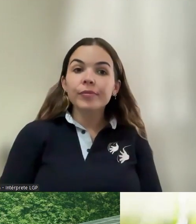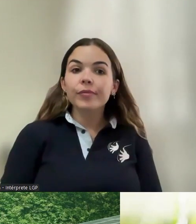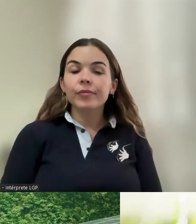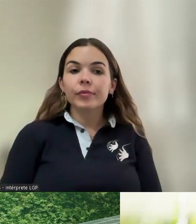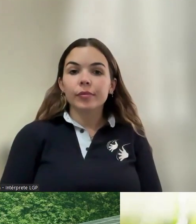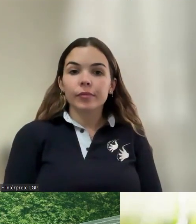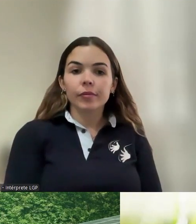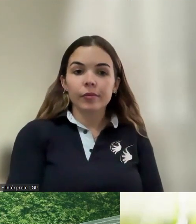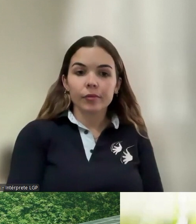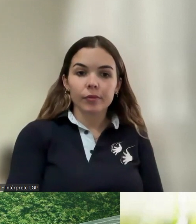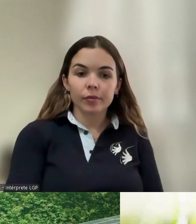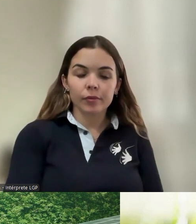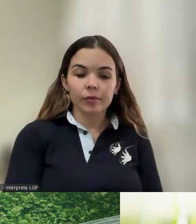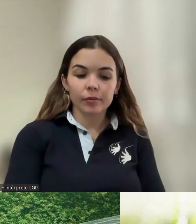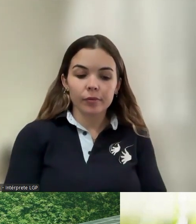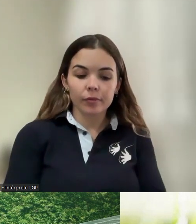Lourdes.